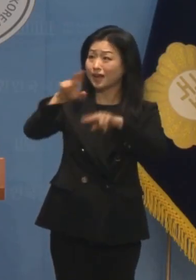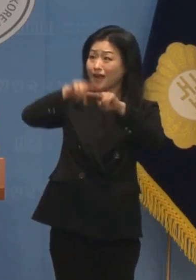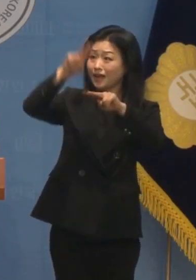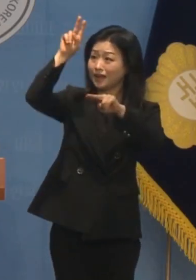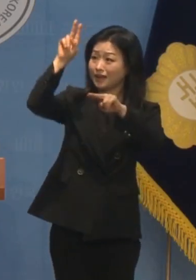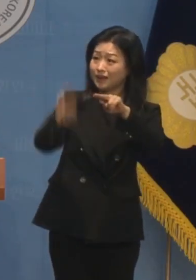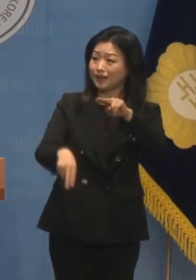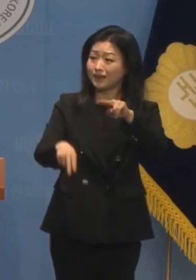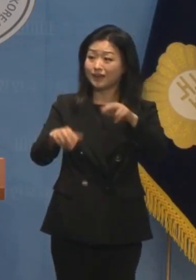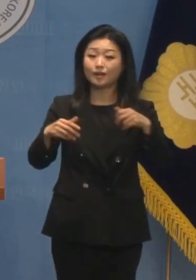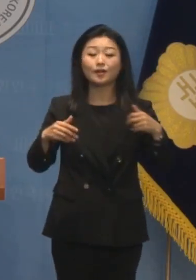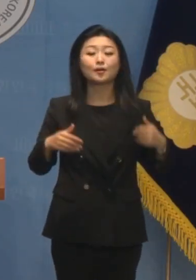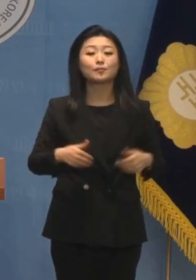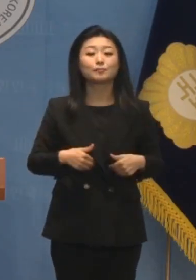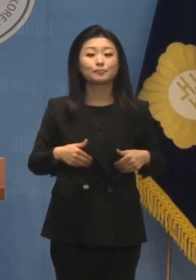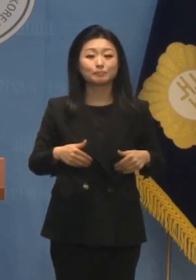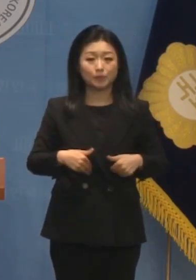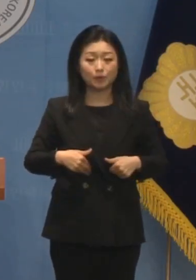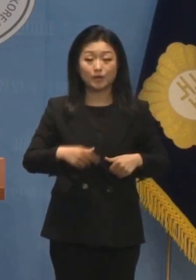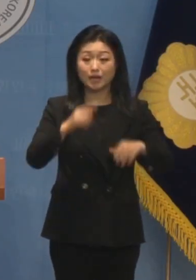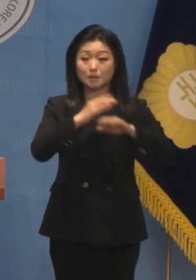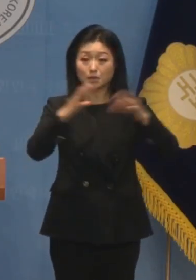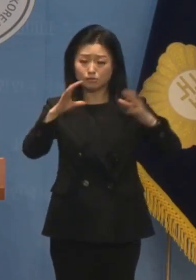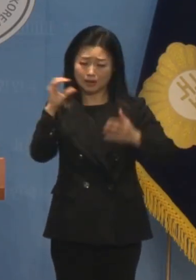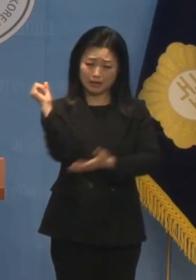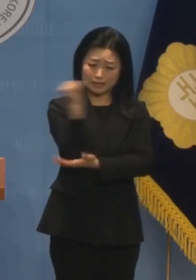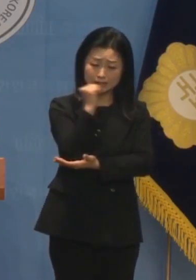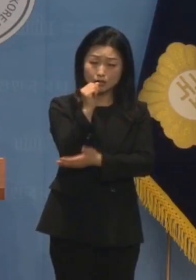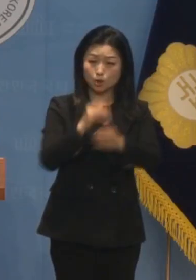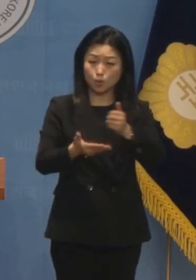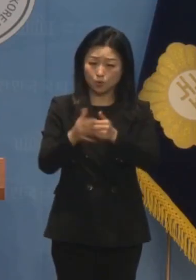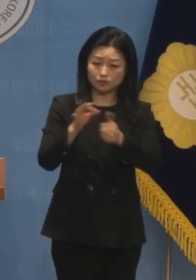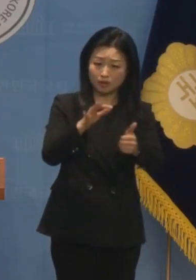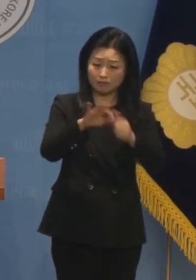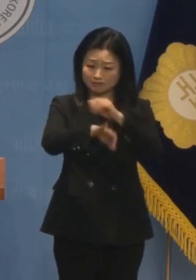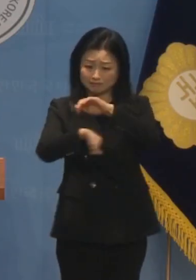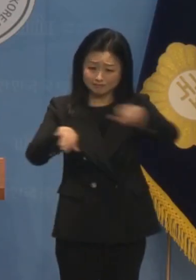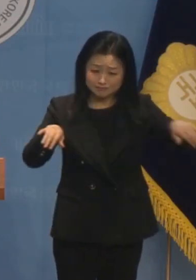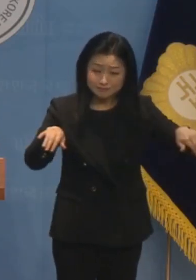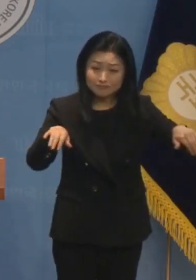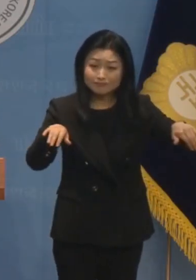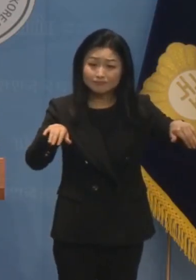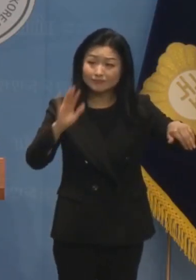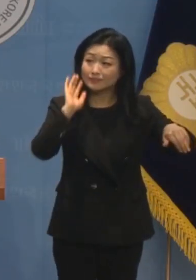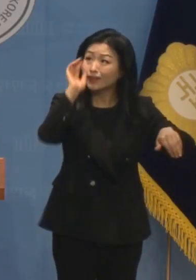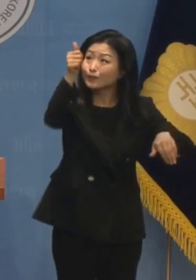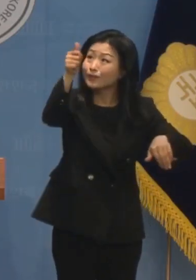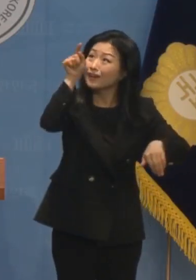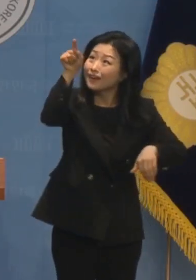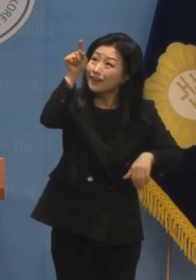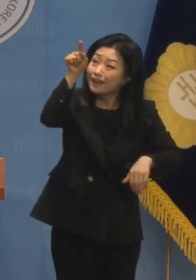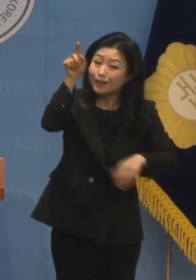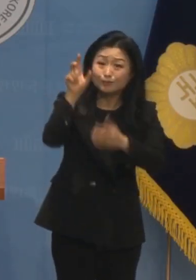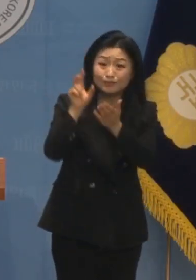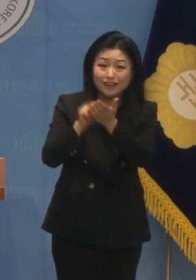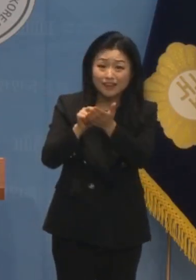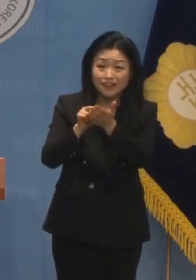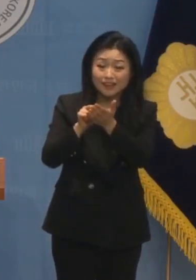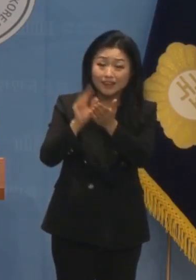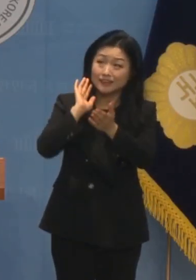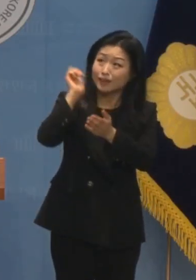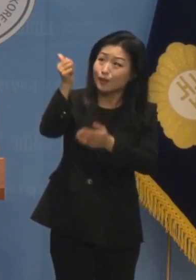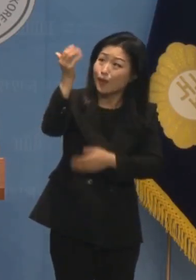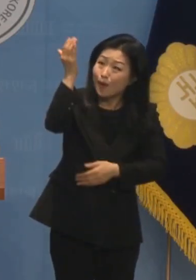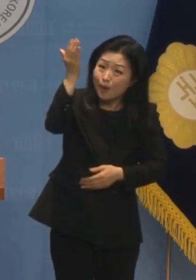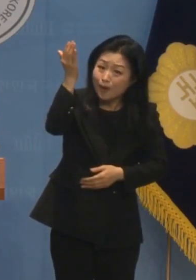것이 정답입니다. 민주주의를 뒤흔든 공천 개입의 몸통으로 대통령이 지목되고 있습니다.